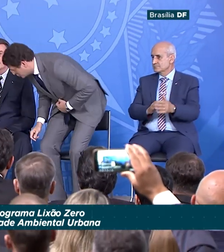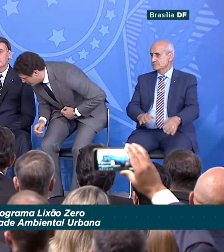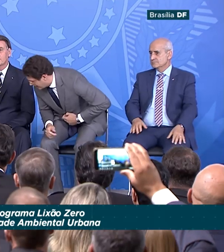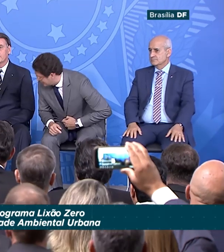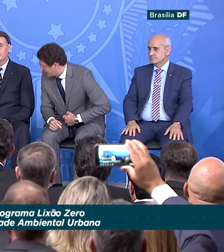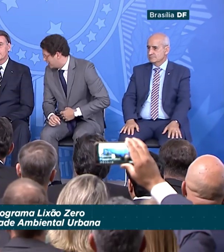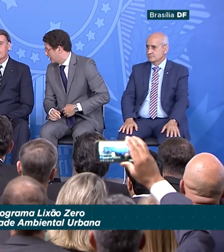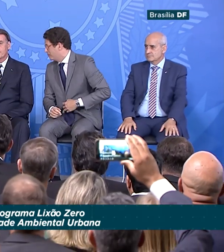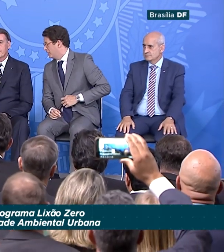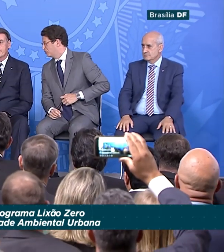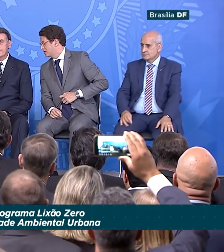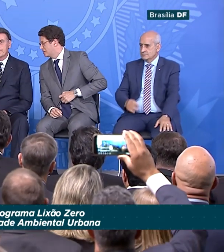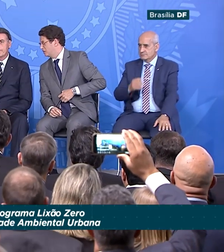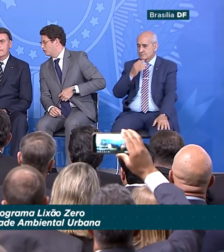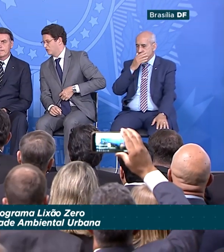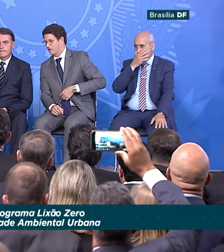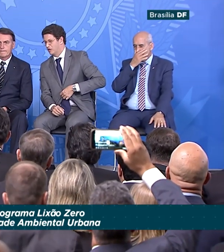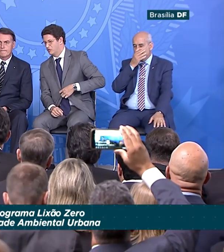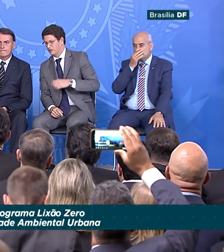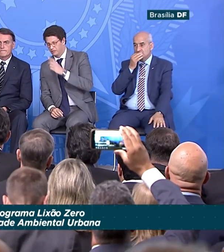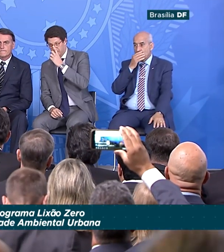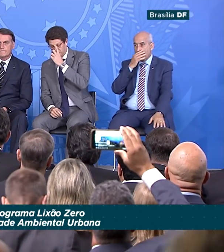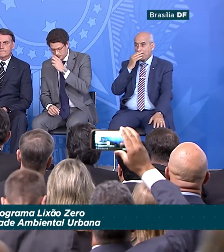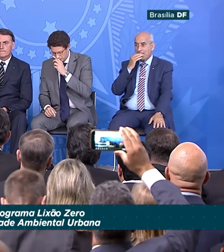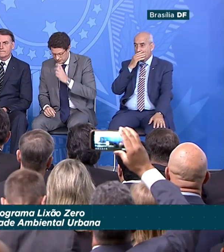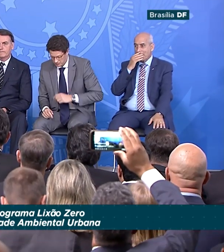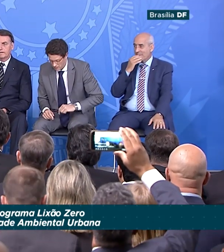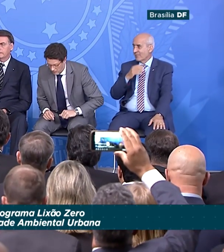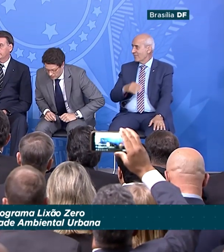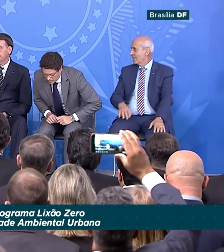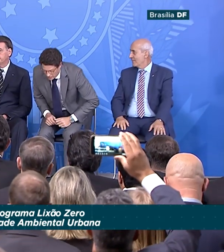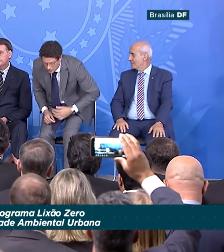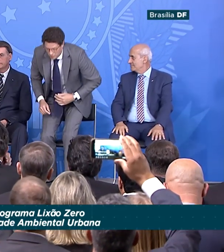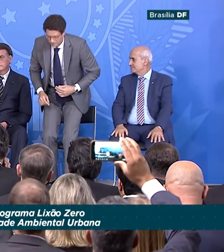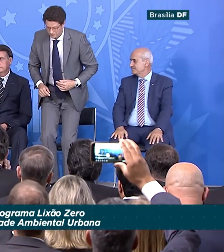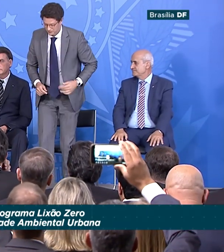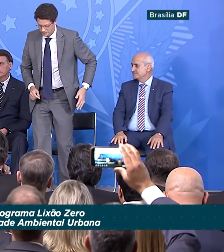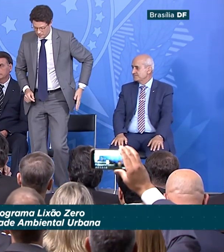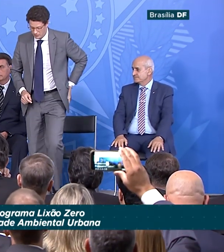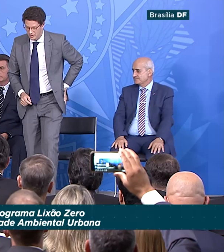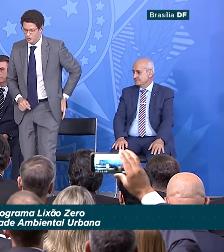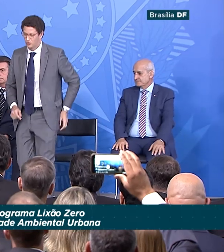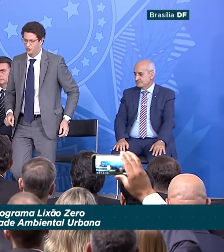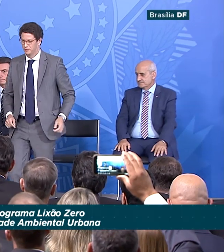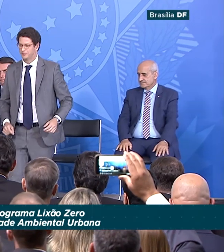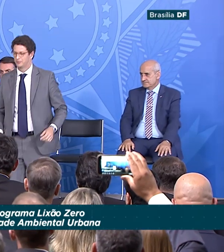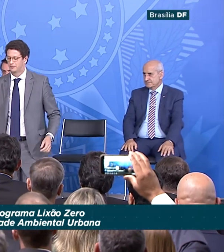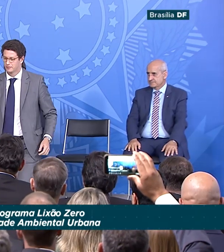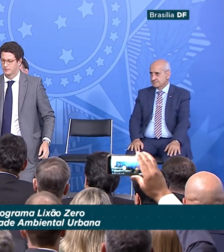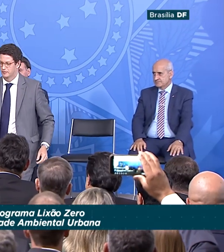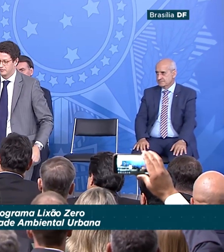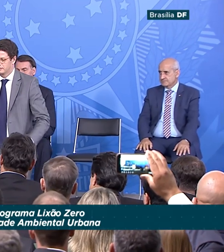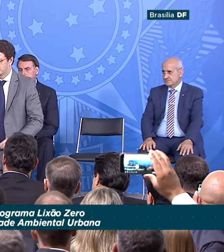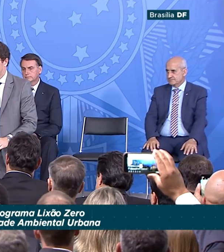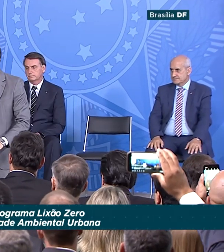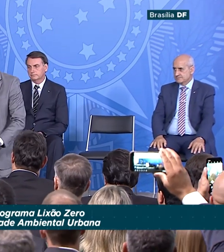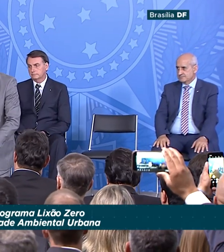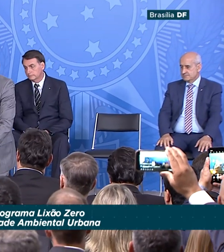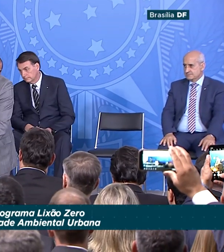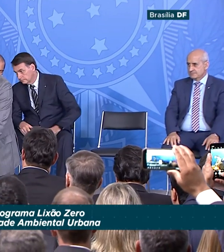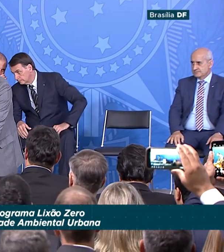Ministro de Estado do Meio Ambiente, Ricardo Salles, assina ainda declaração de início das atividades do projeto integrado